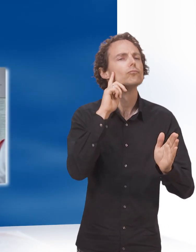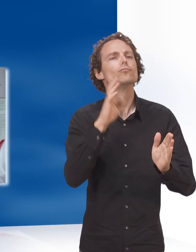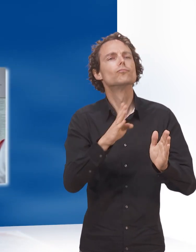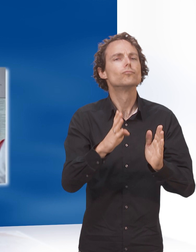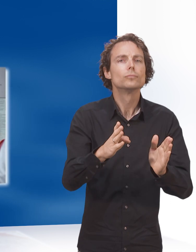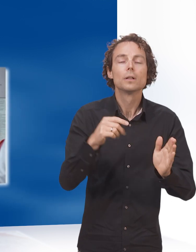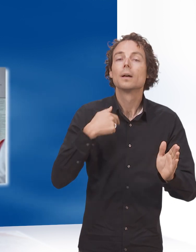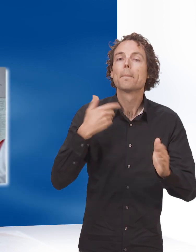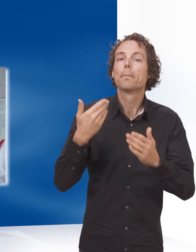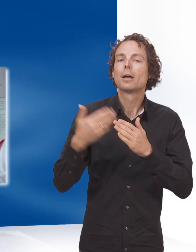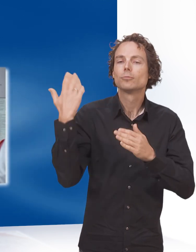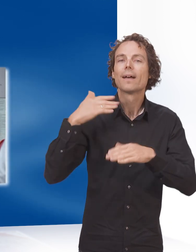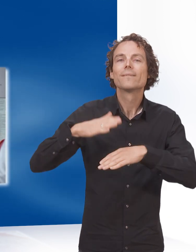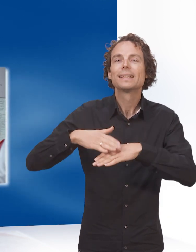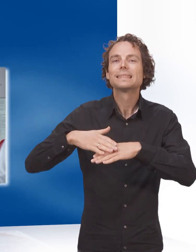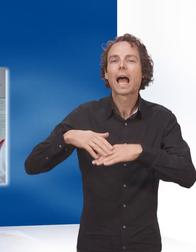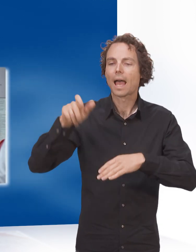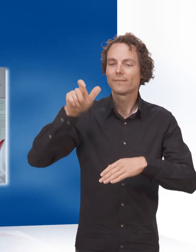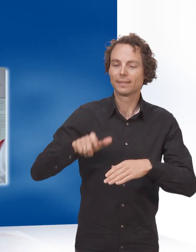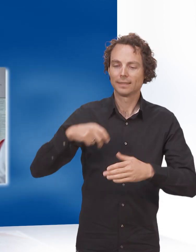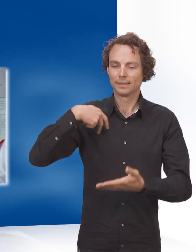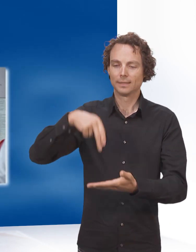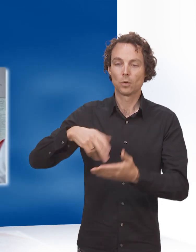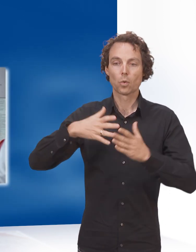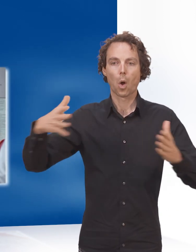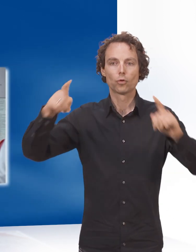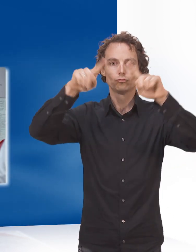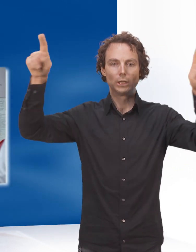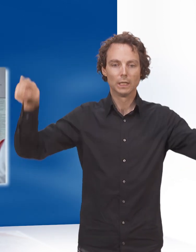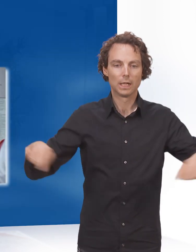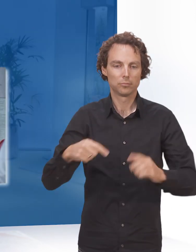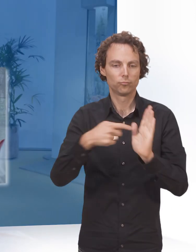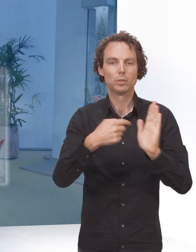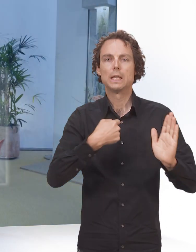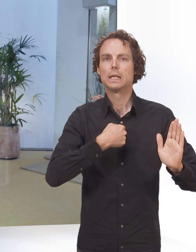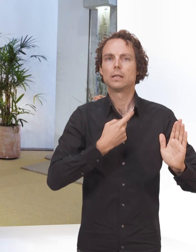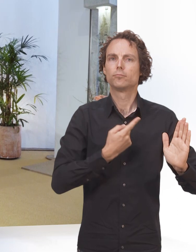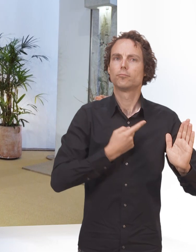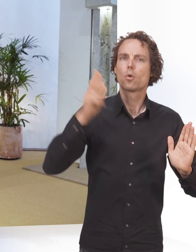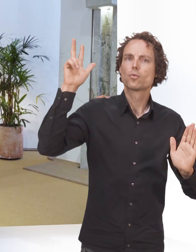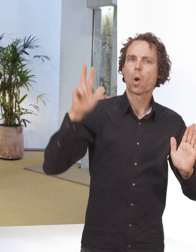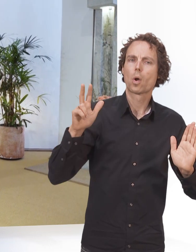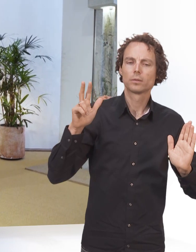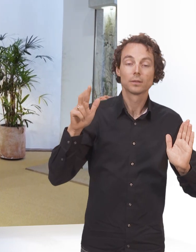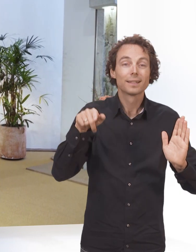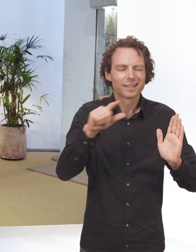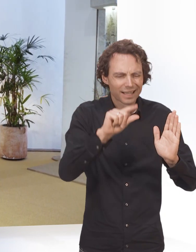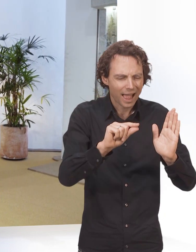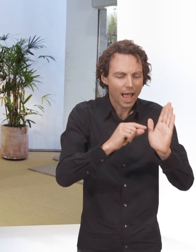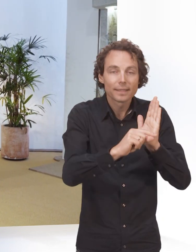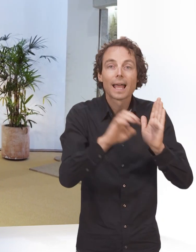am Friedrichshafen gestanden mit einem Schild, ein großes Schild, da steht drauf, ich bin Gott. Und ganz klein darunter